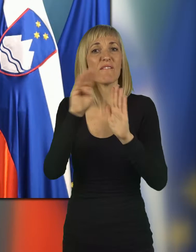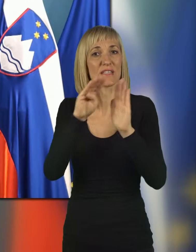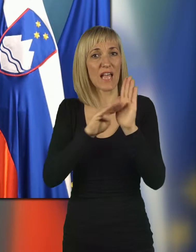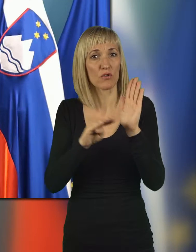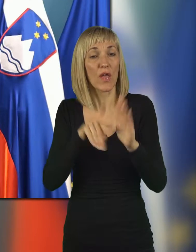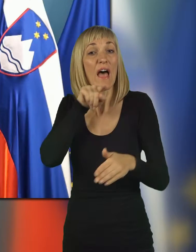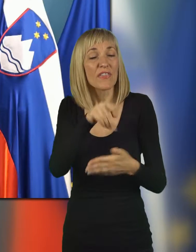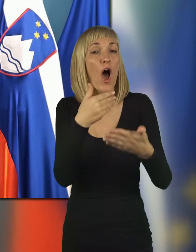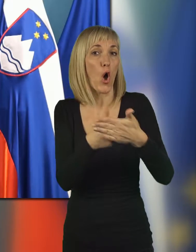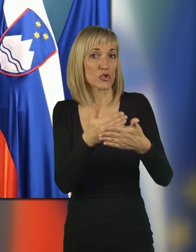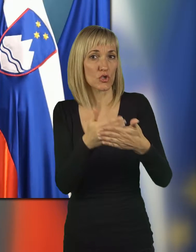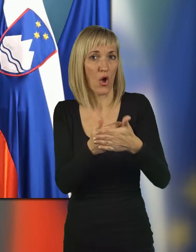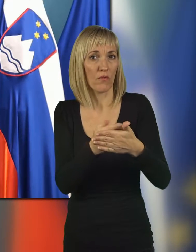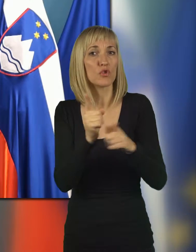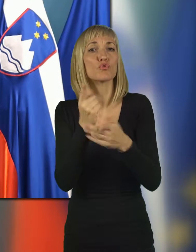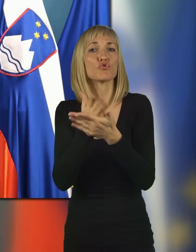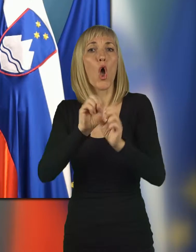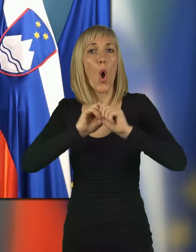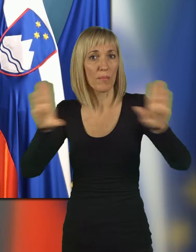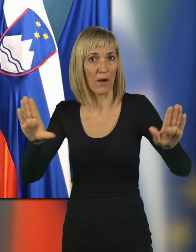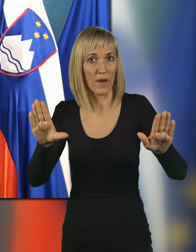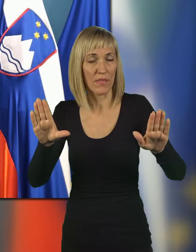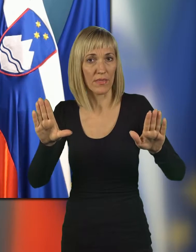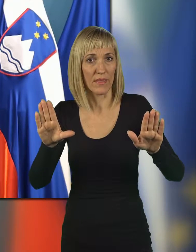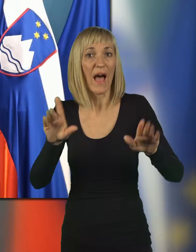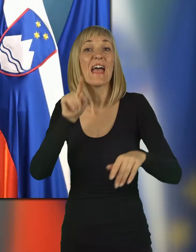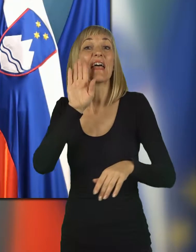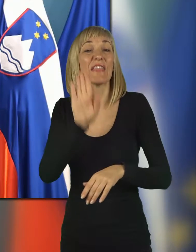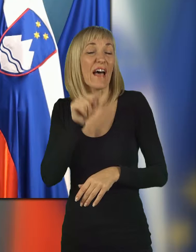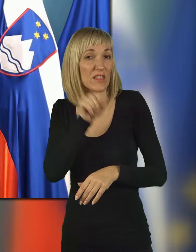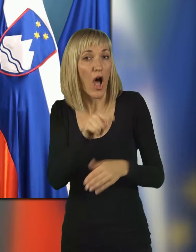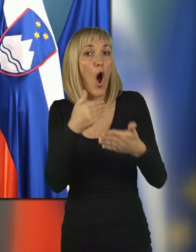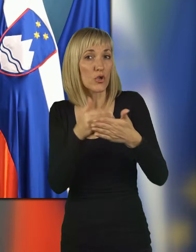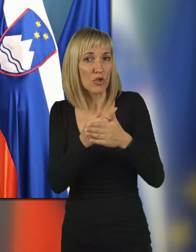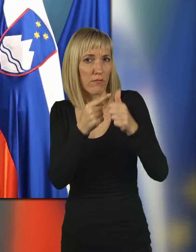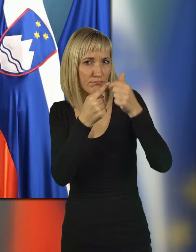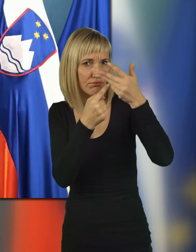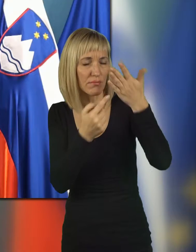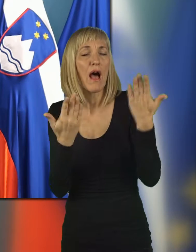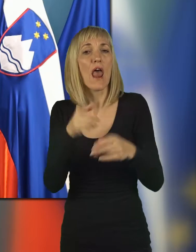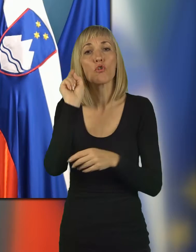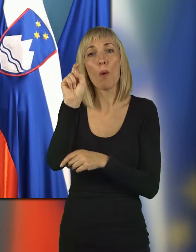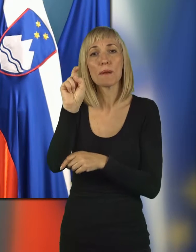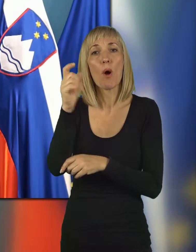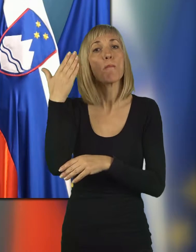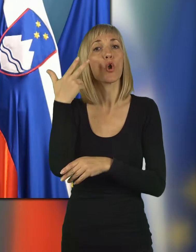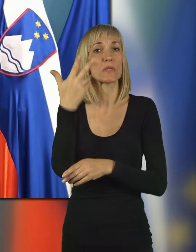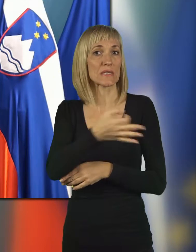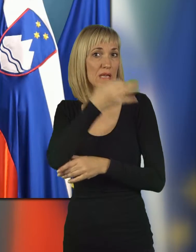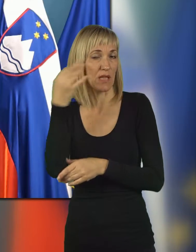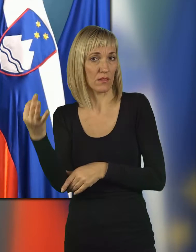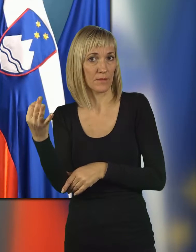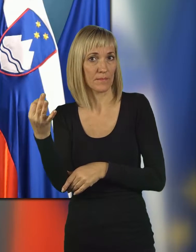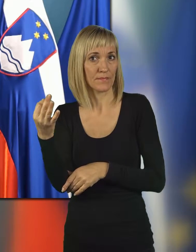sama izhodišča pa so tudi objavljena in na izhodišča je možno podati pripombe v 30